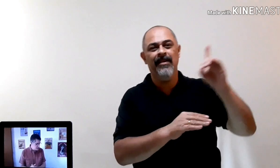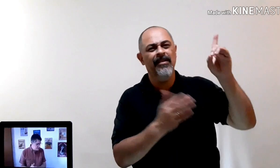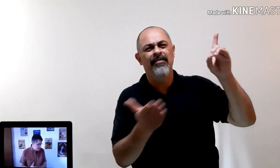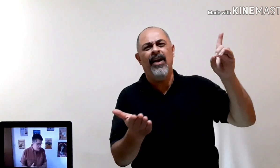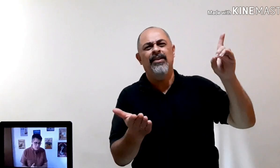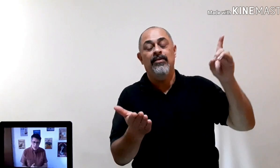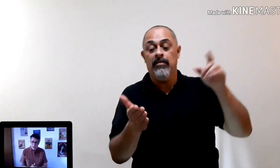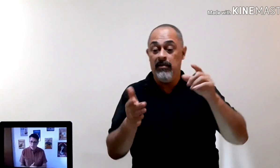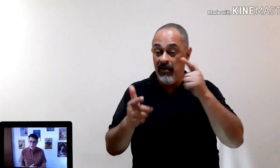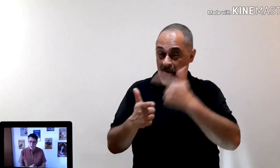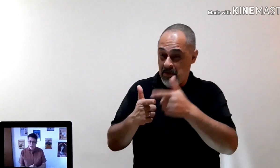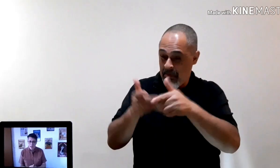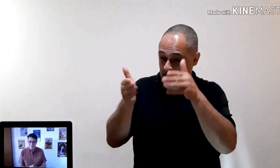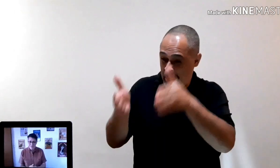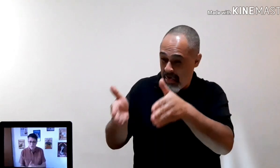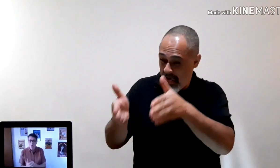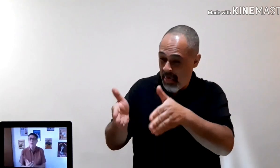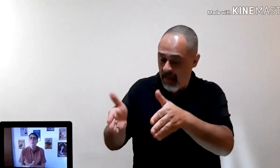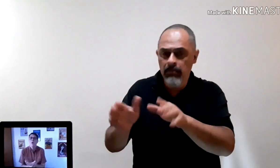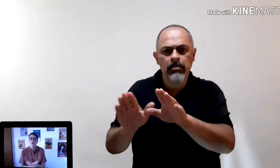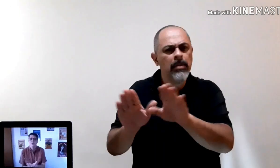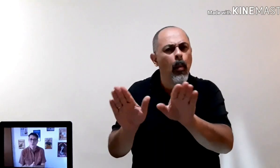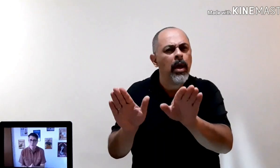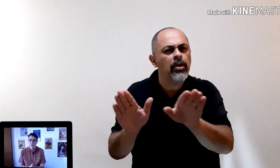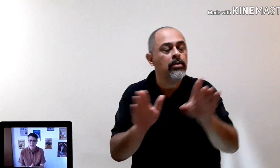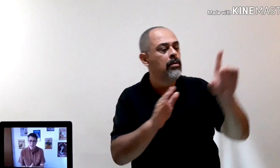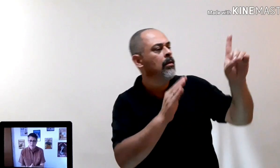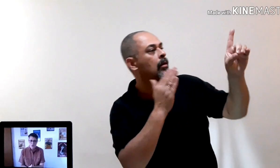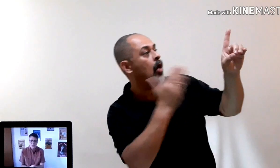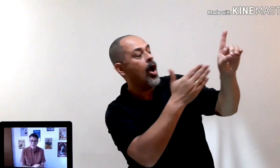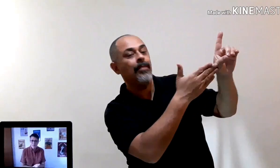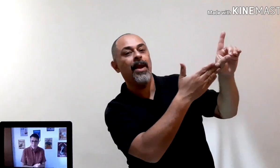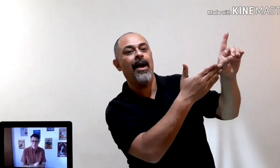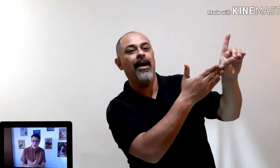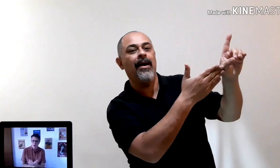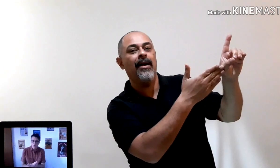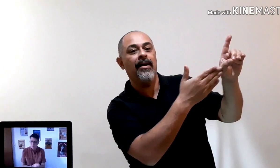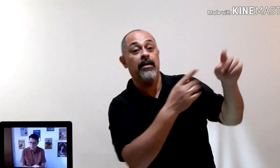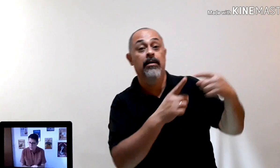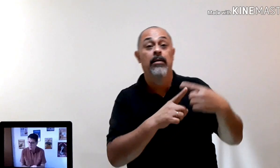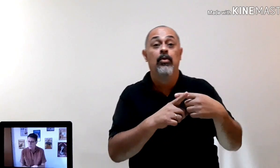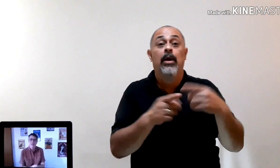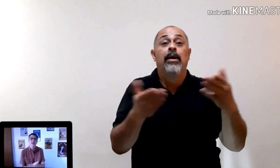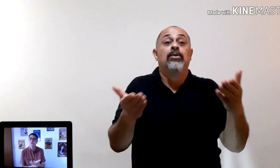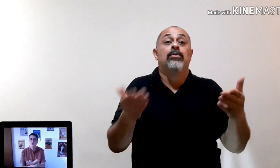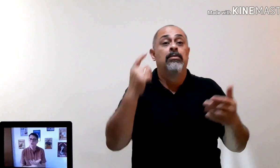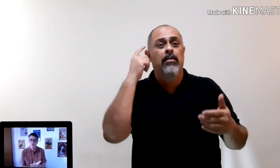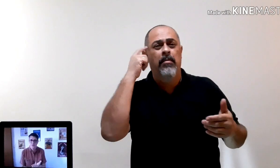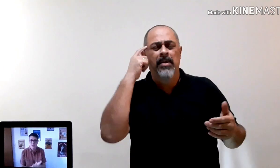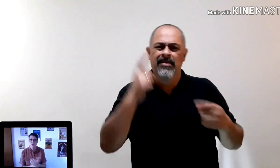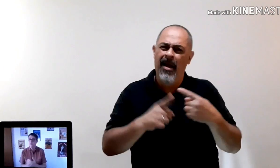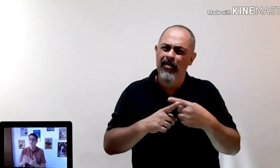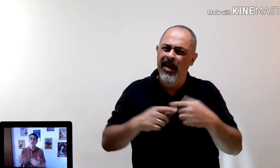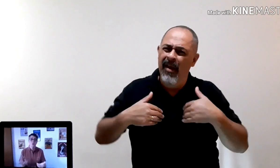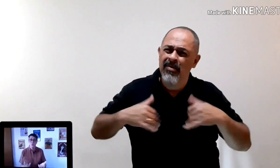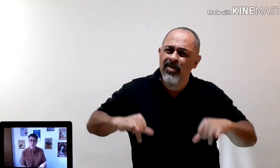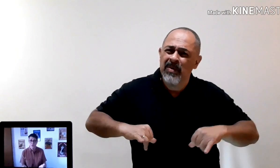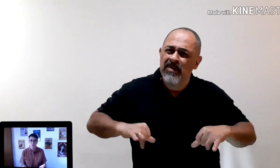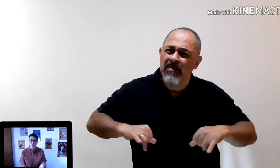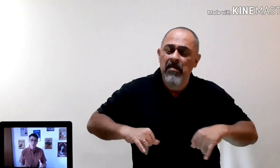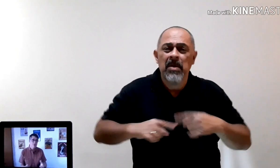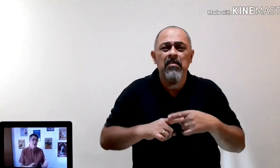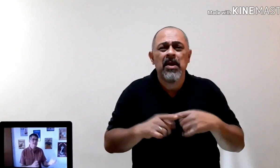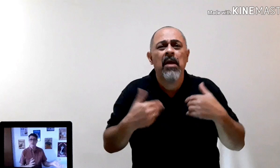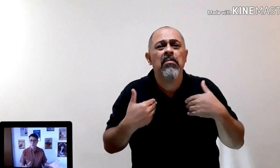para as circunstâncias, né? Mas qual o propósito, né? Então a gente sempre pergunta, né? Por que eu estou sofrendo? Por que